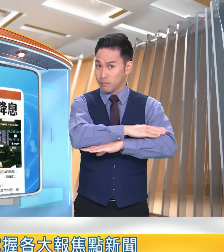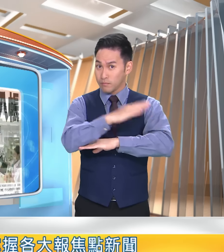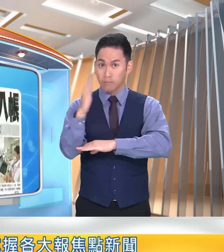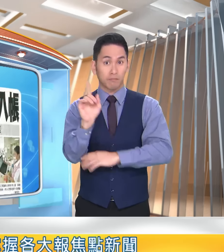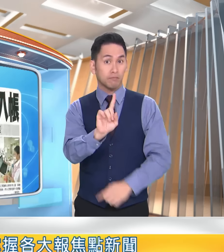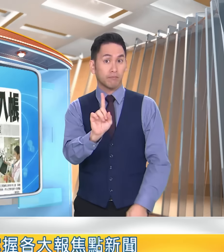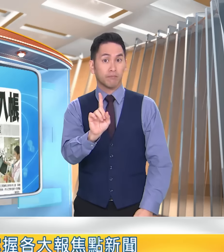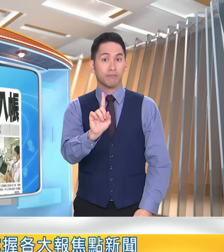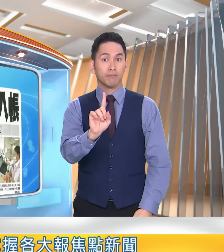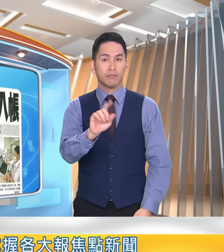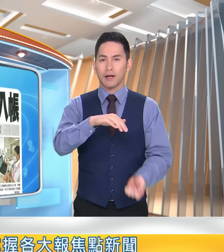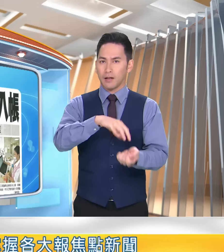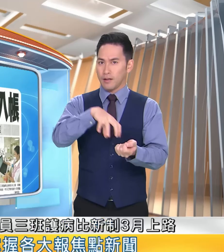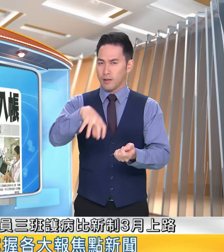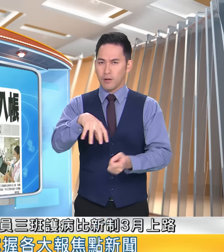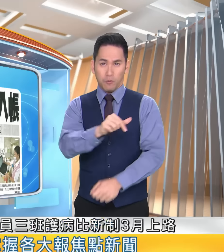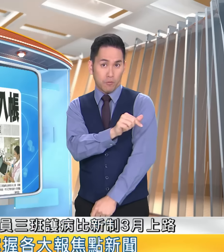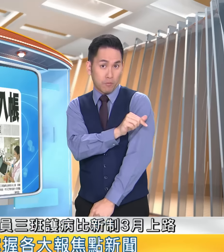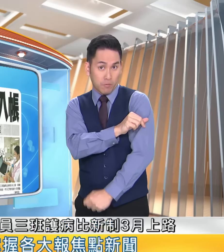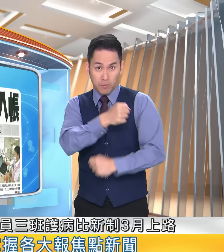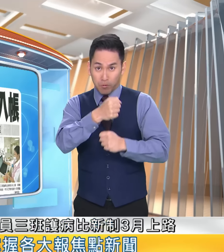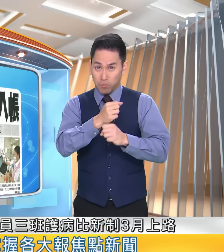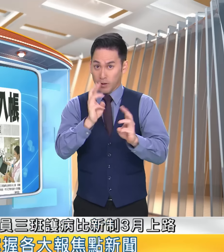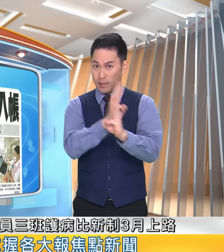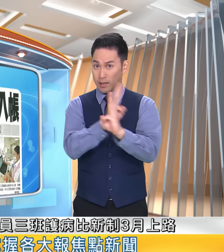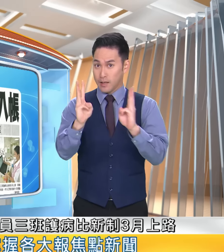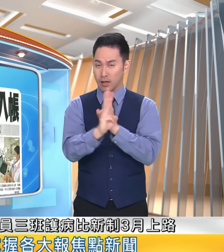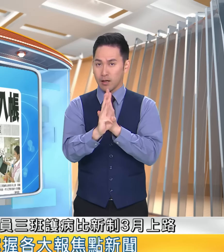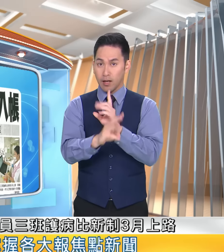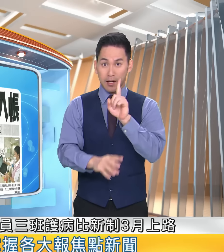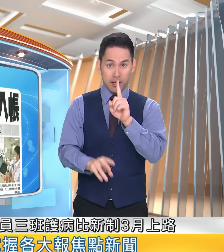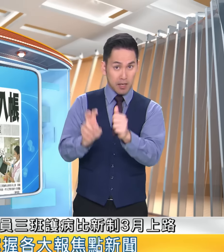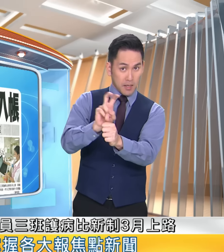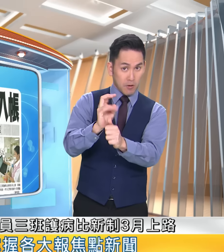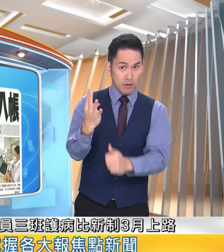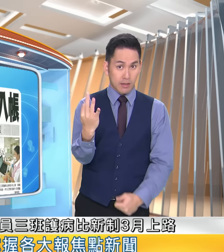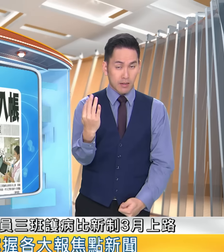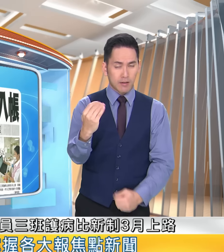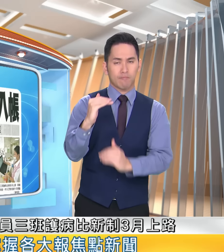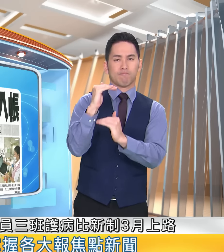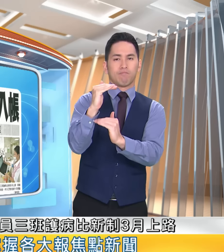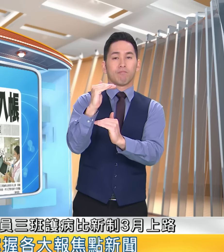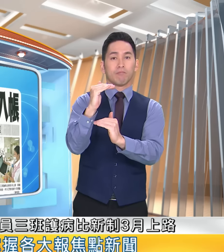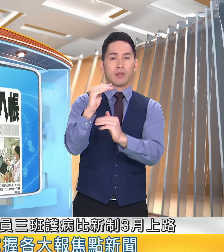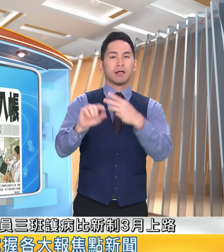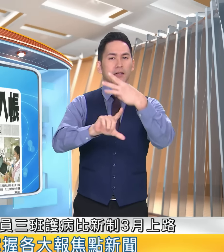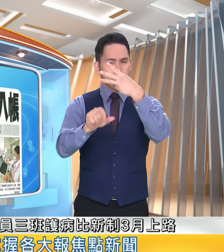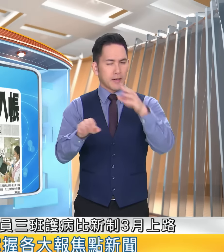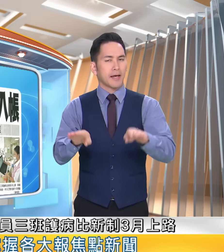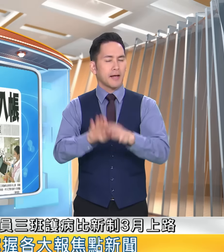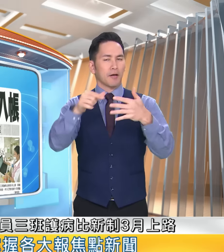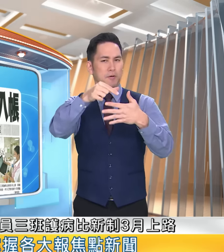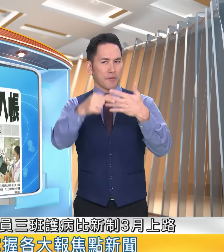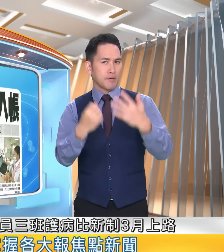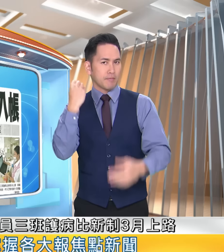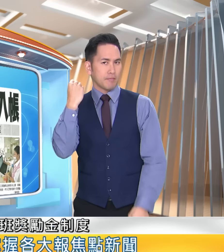报道，因应医院护理员三班护病比新制三月上路，卫福部